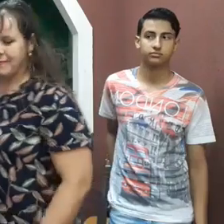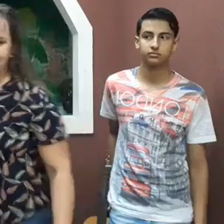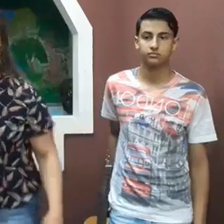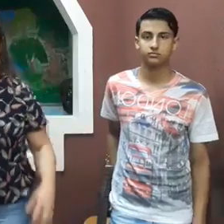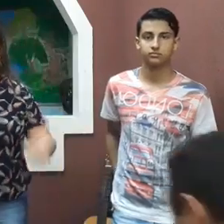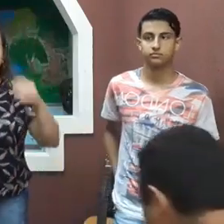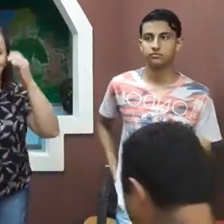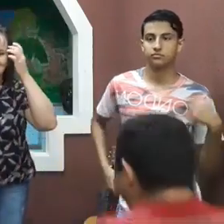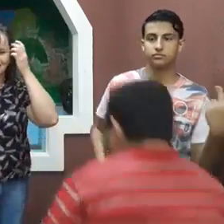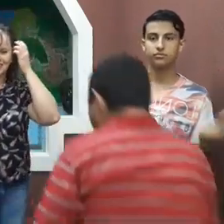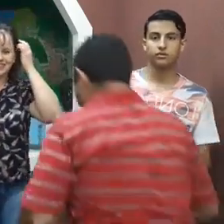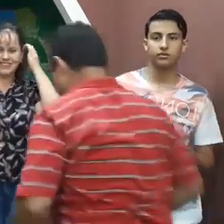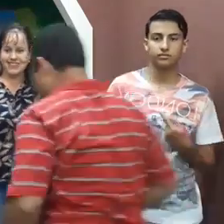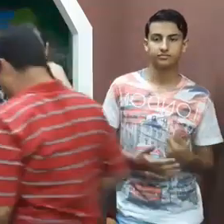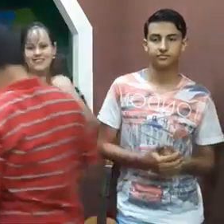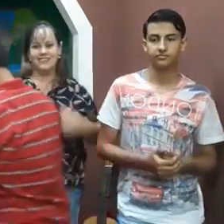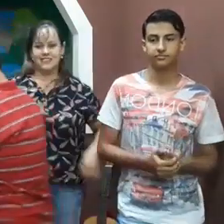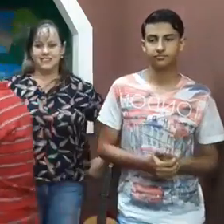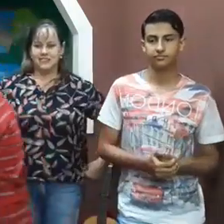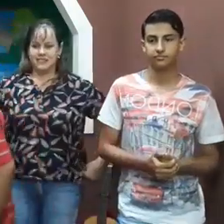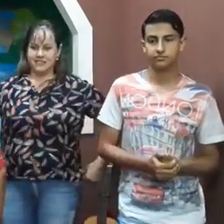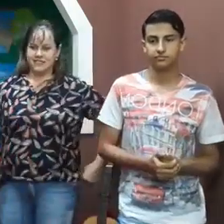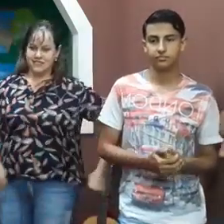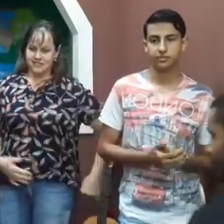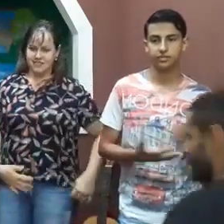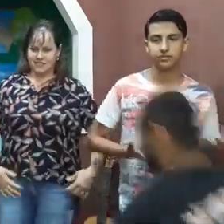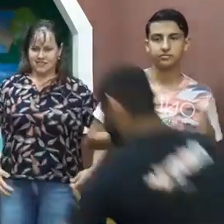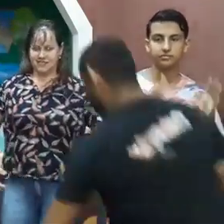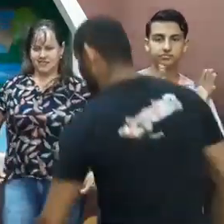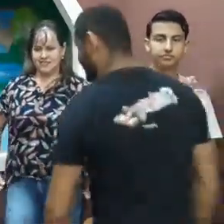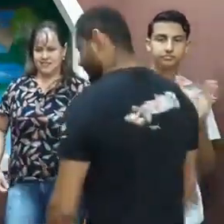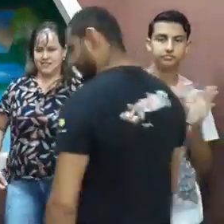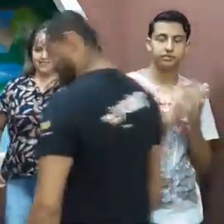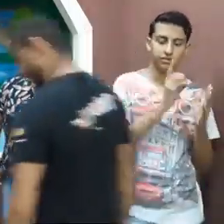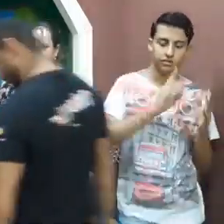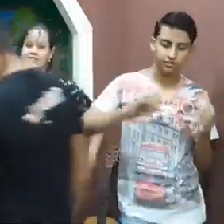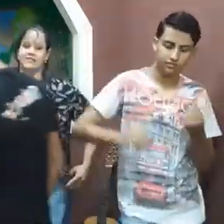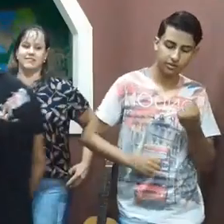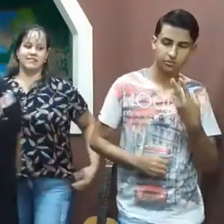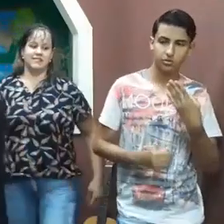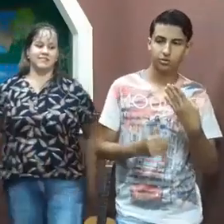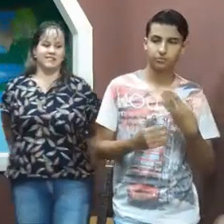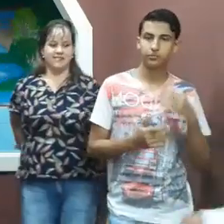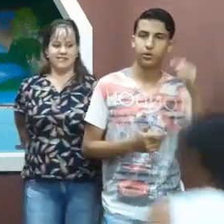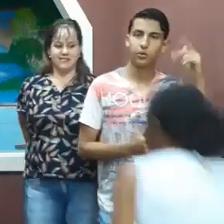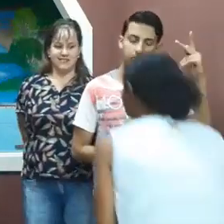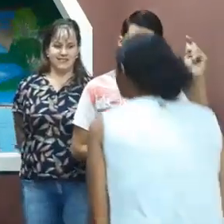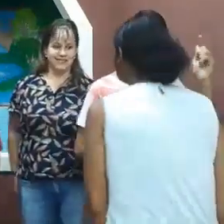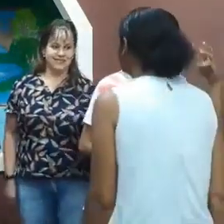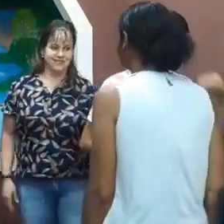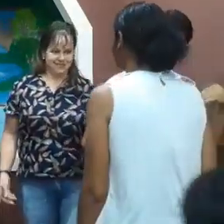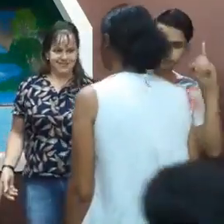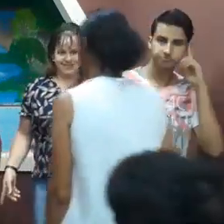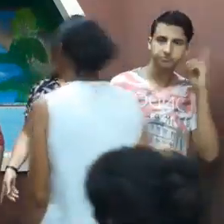Nós queremos orar, porque Deus tem sido muito bondoso com o PGM dos surdos. Não